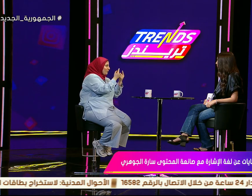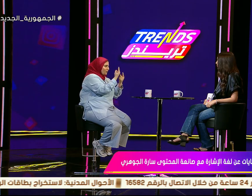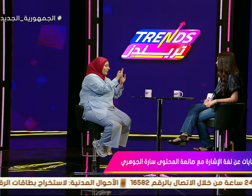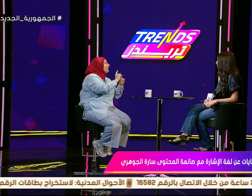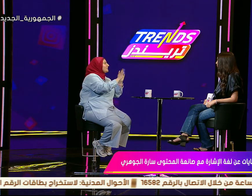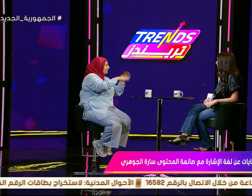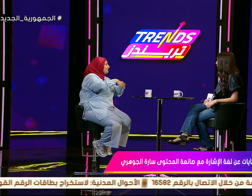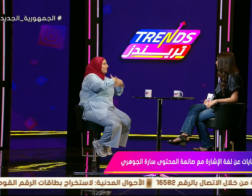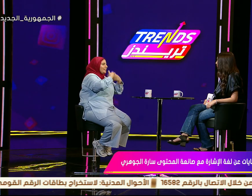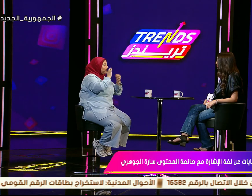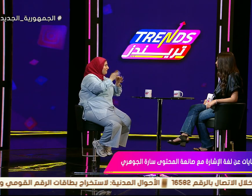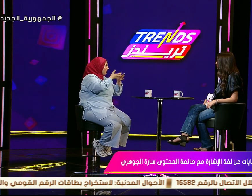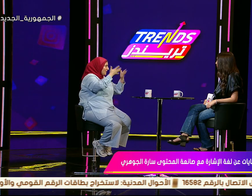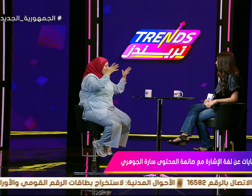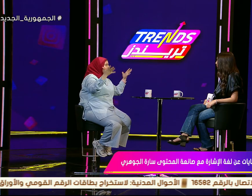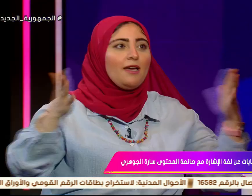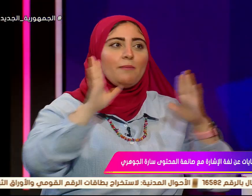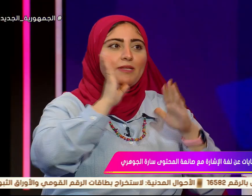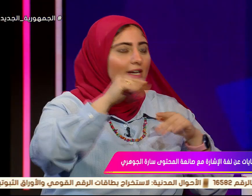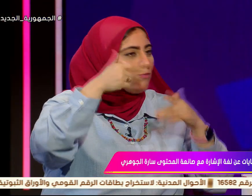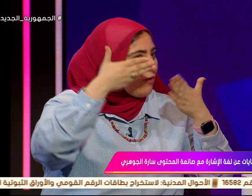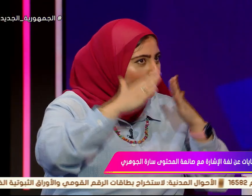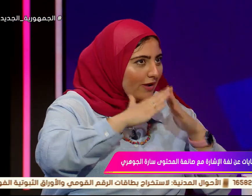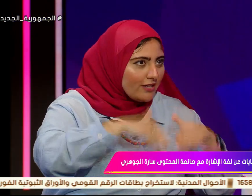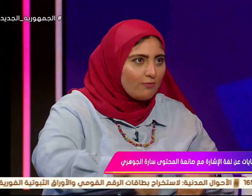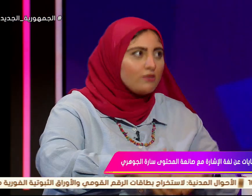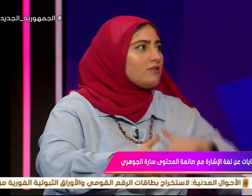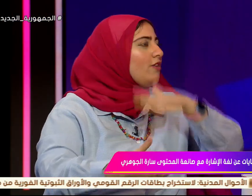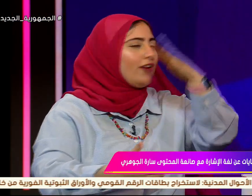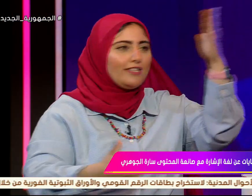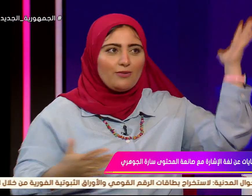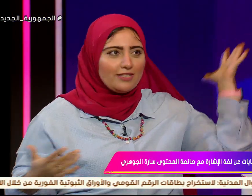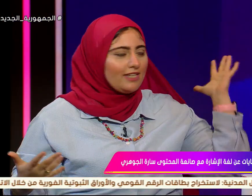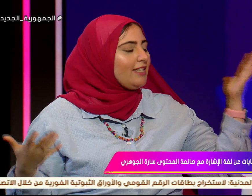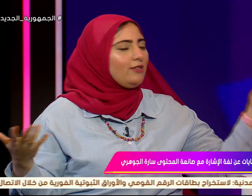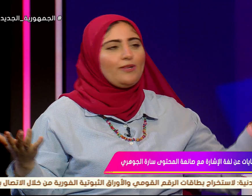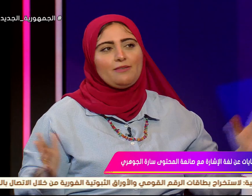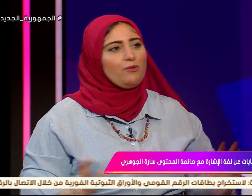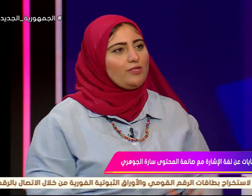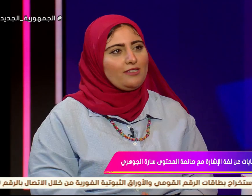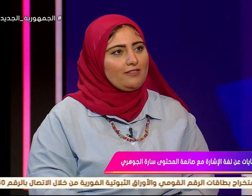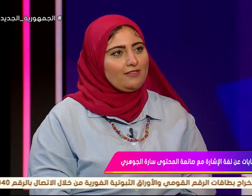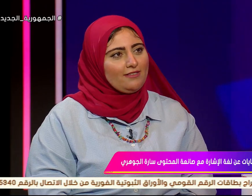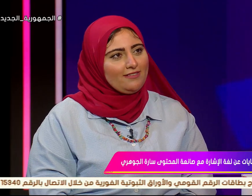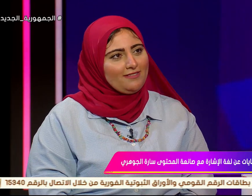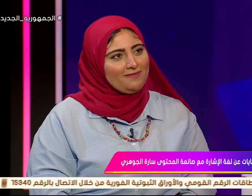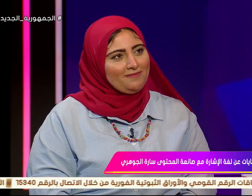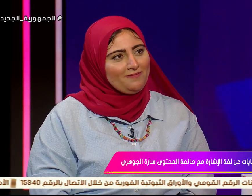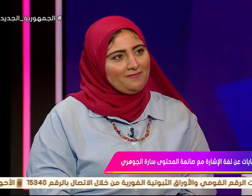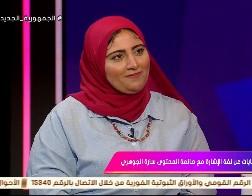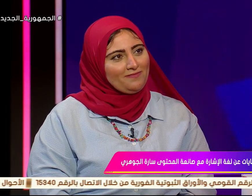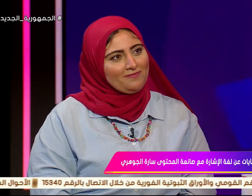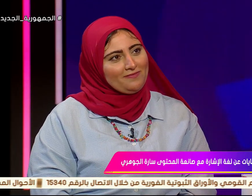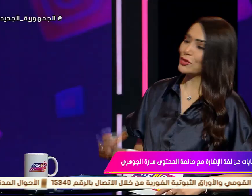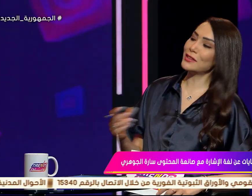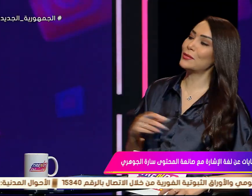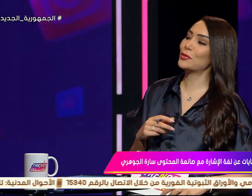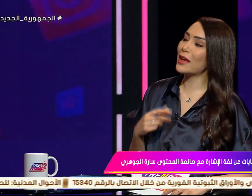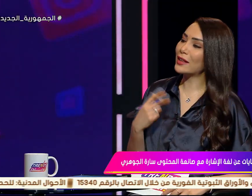الوفات لا ده في ملايين من الناس تعلموها سواء هنا في مصر او في اي دوله ثانيه دلوقتي بقوا كتير بس على فكره يا ساره انت بتقولي ما